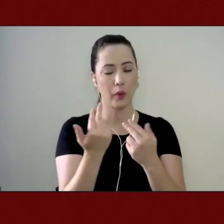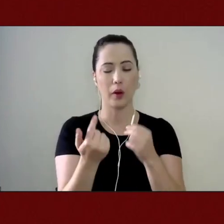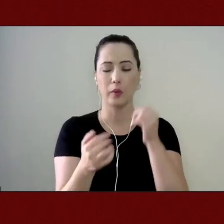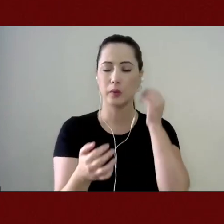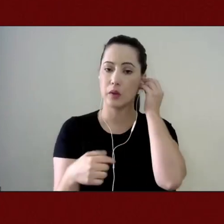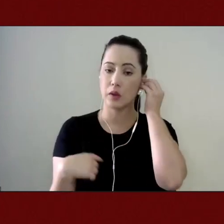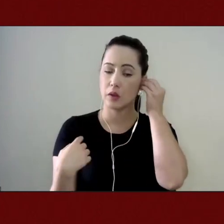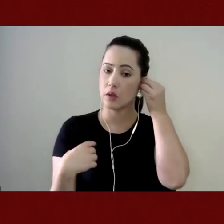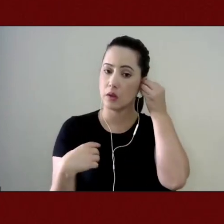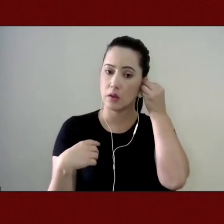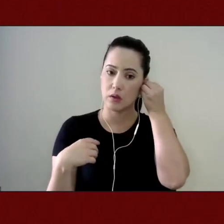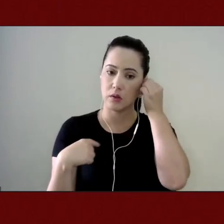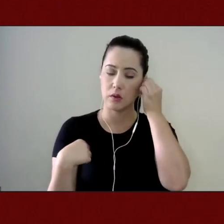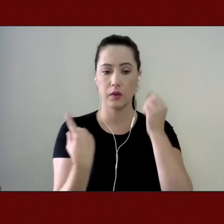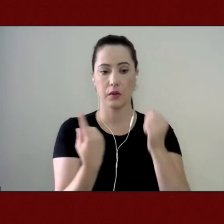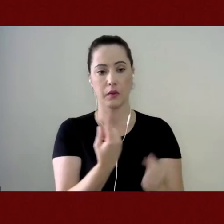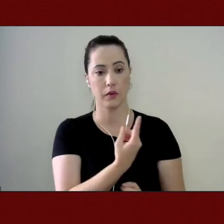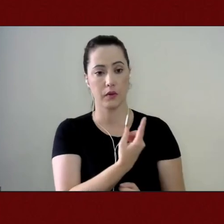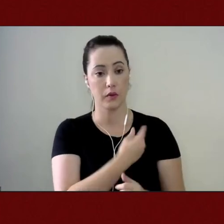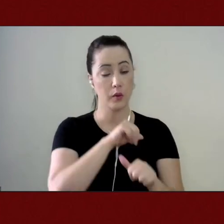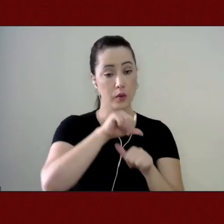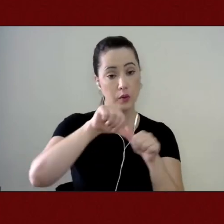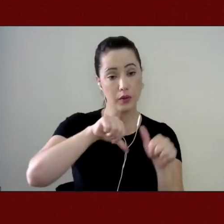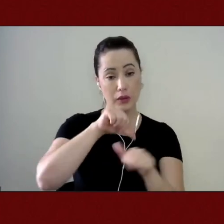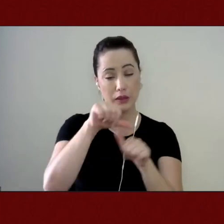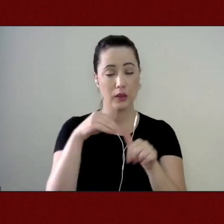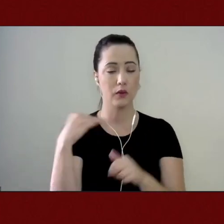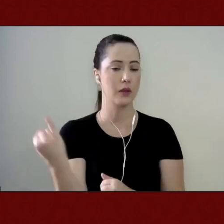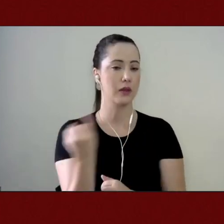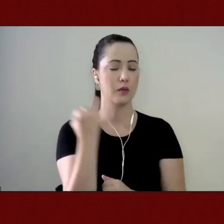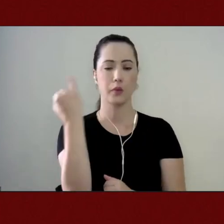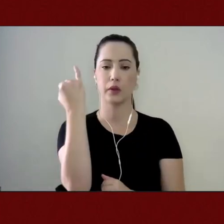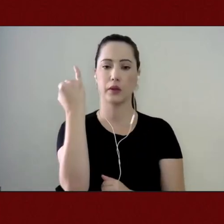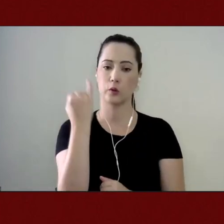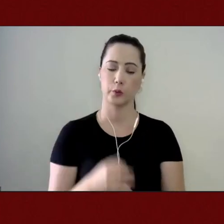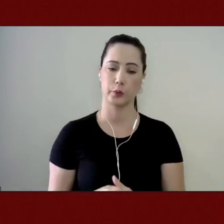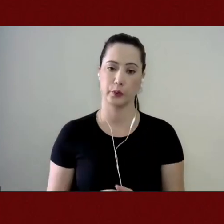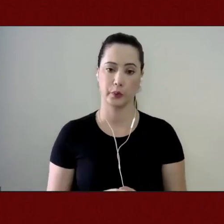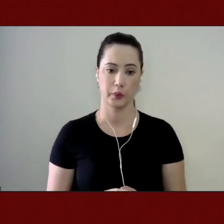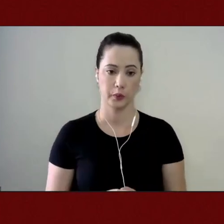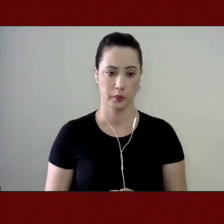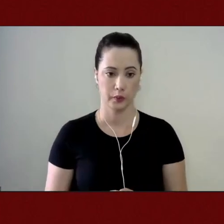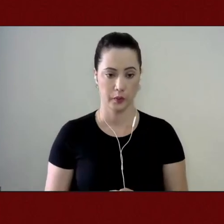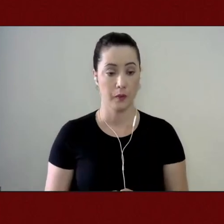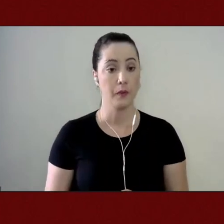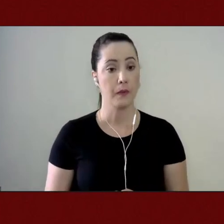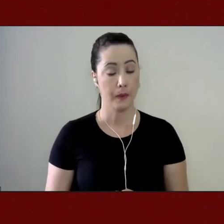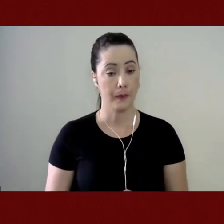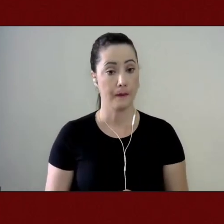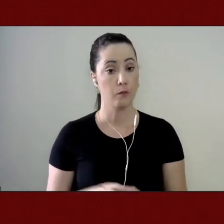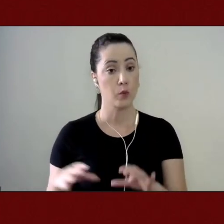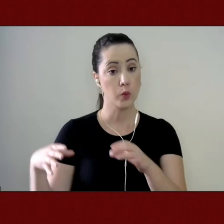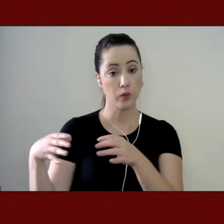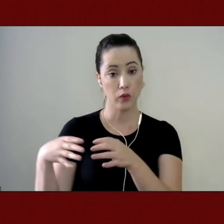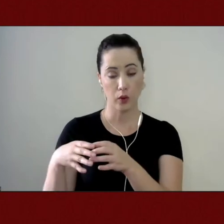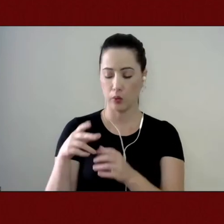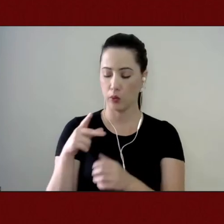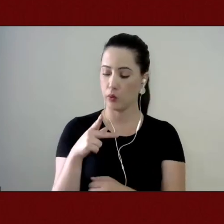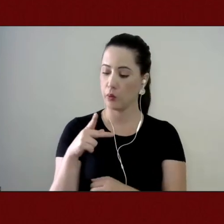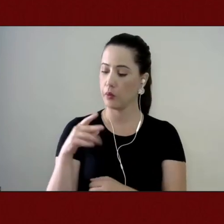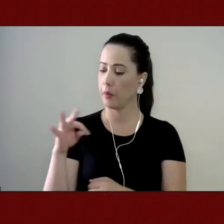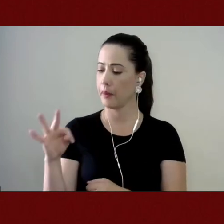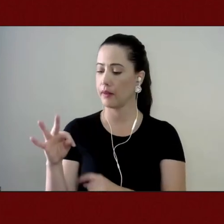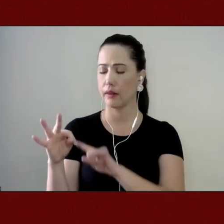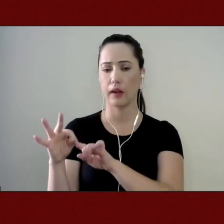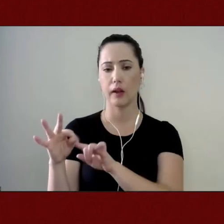passamos por uma transformação importante. O PT vinha com outro tipo de organização,